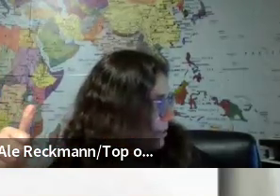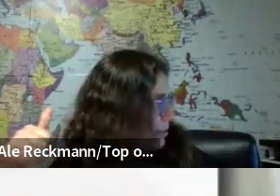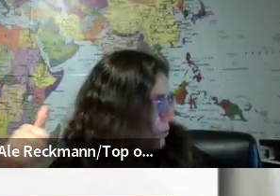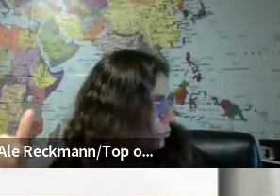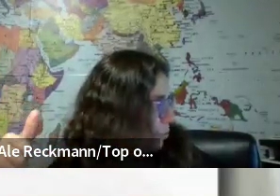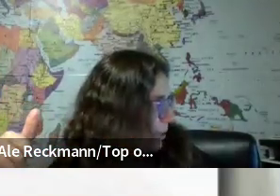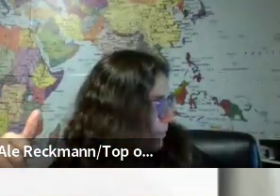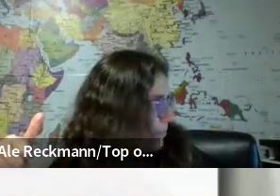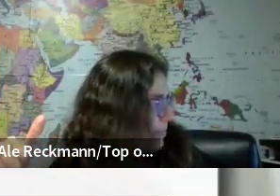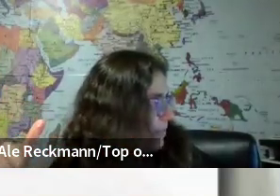Bien, súper.